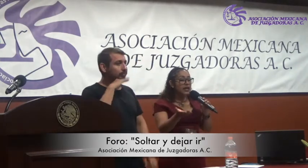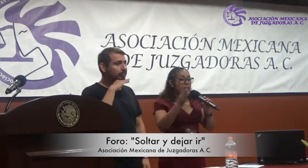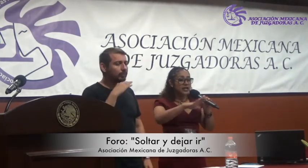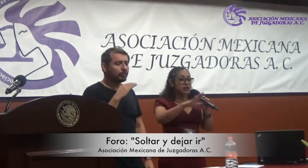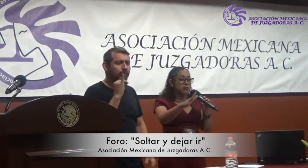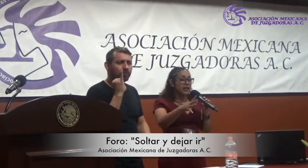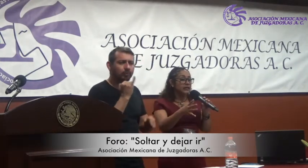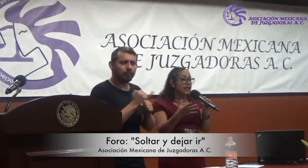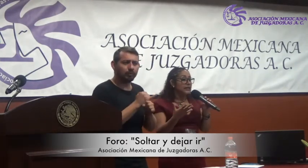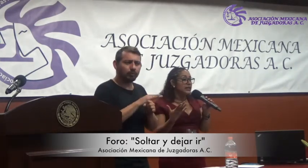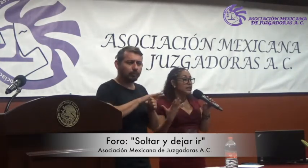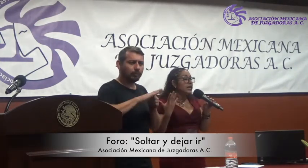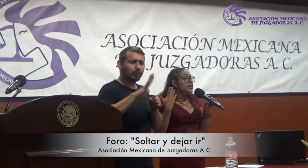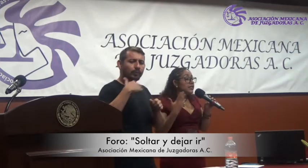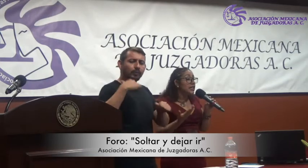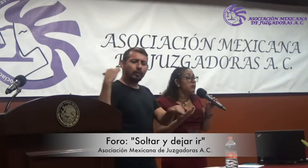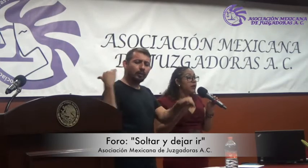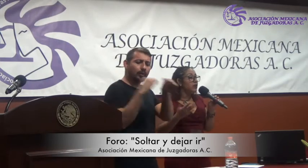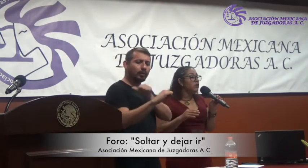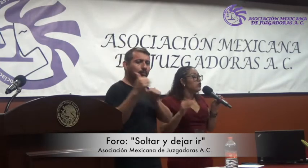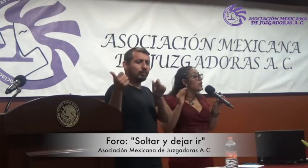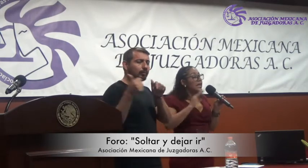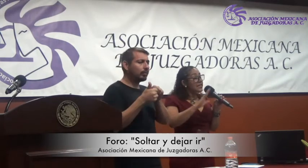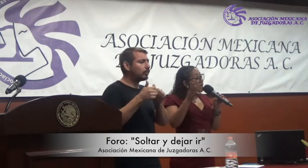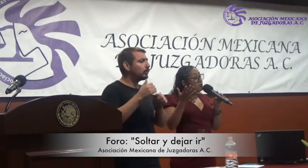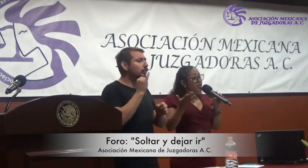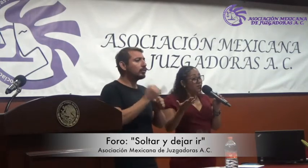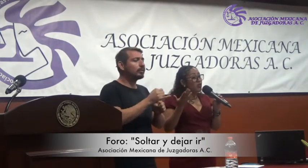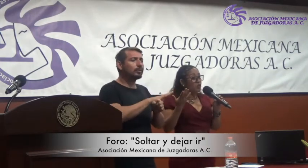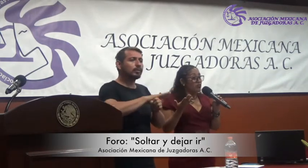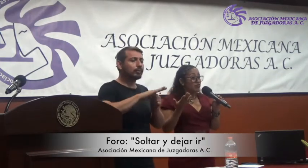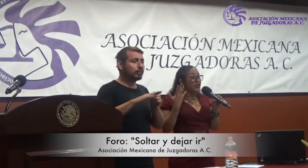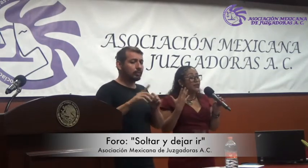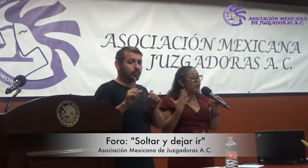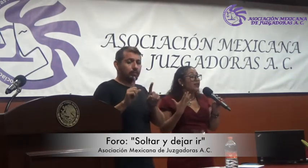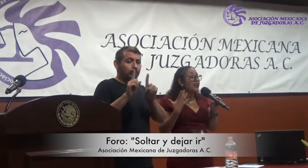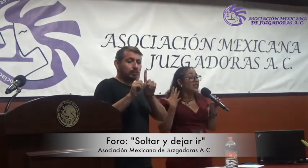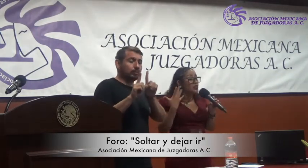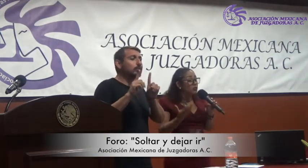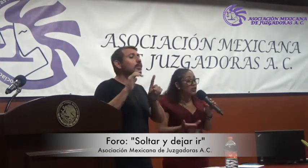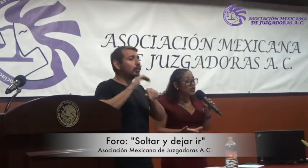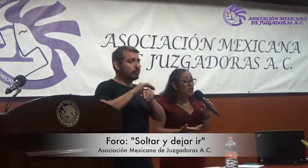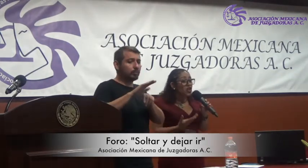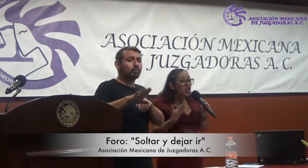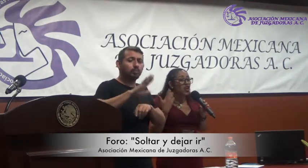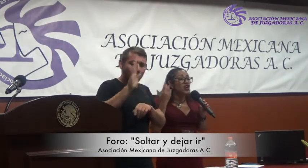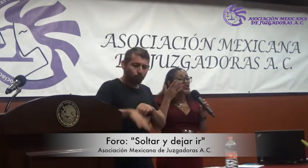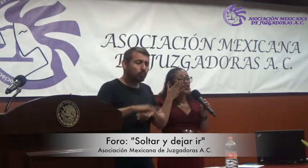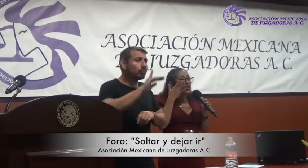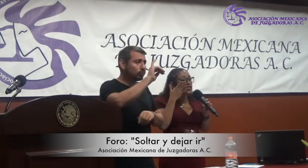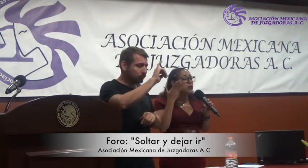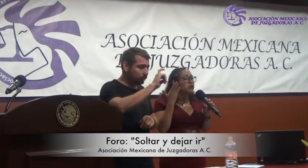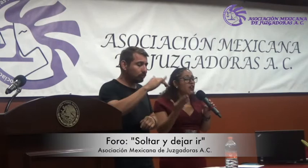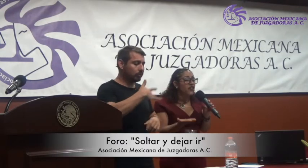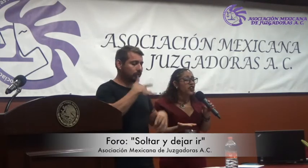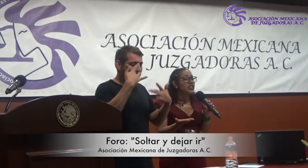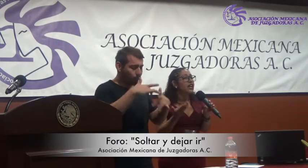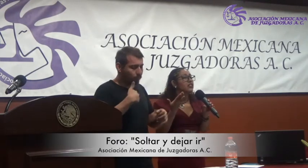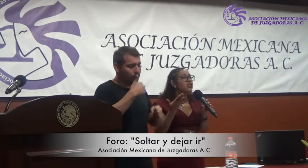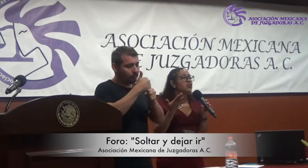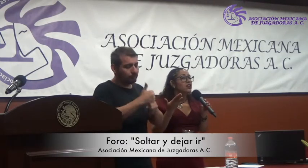No hay manera de reemplazar así. Sin embargo, esa amiga murió. Es verdad y es un proceso doloroso y lo